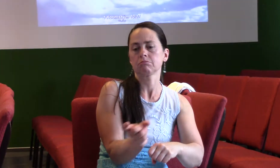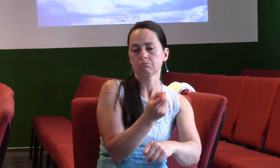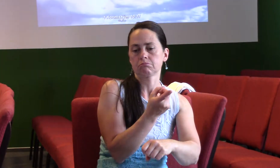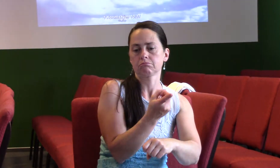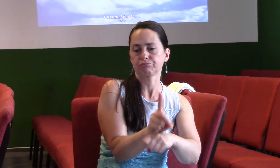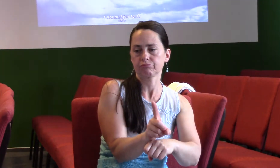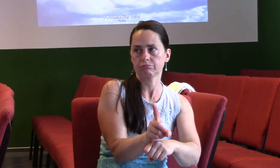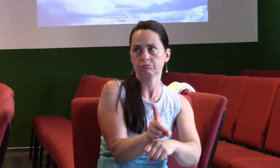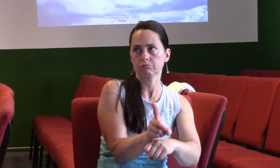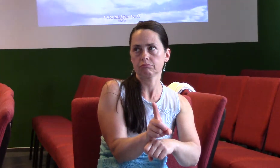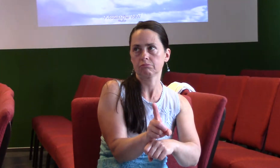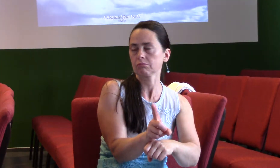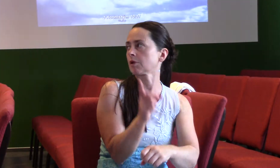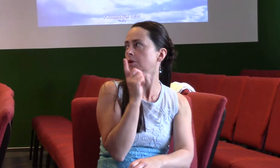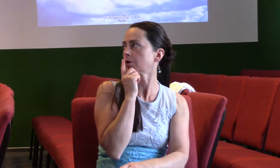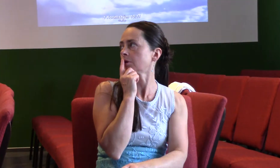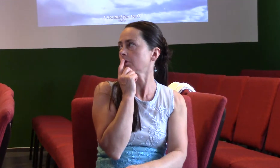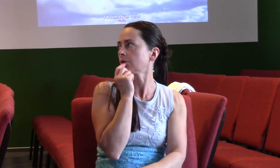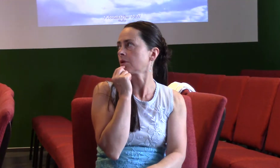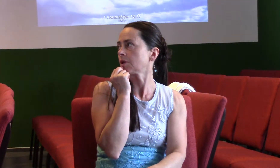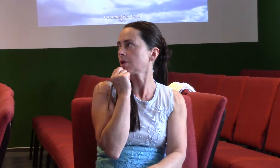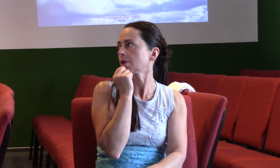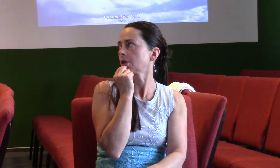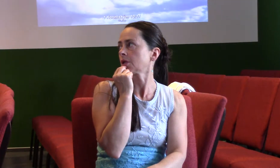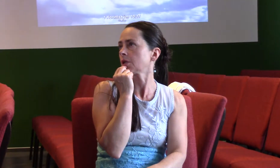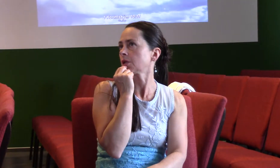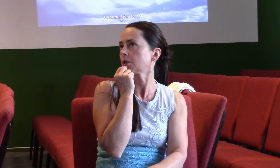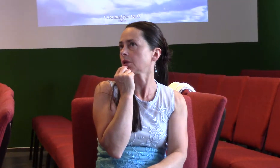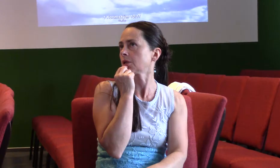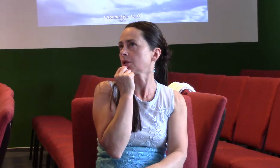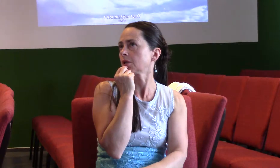nějak schopí, modlí se za takového člověka